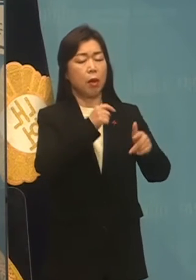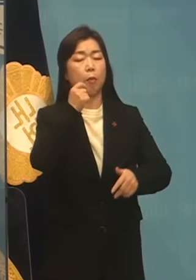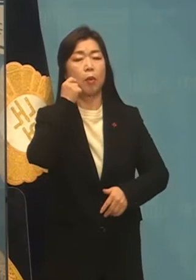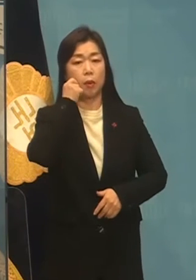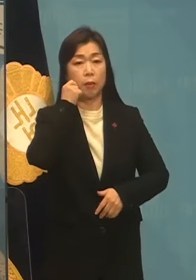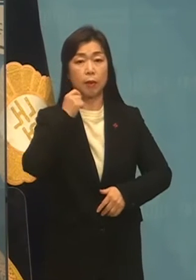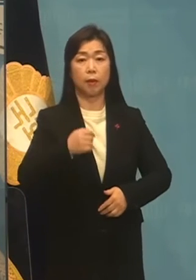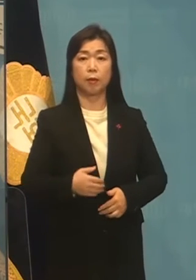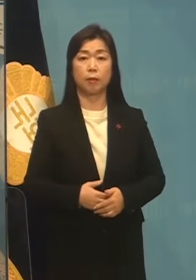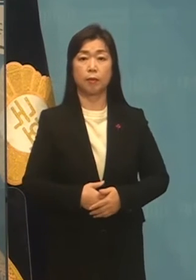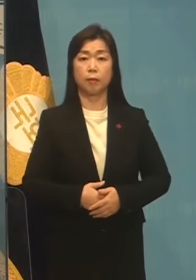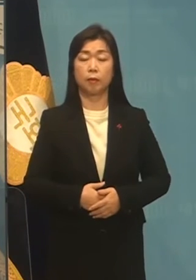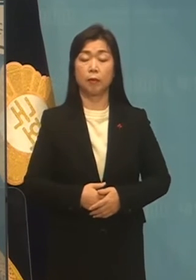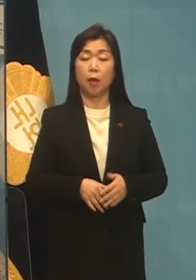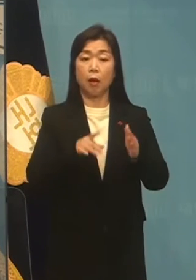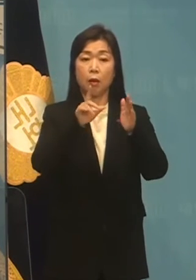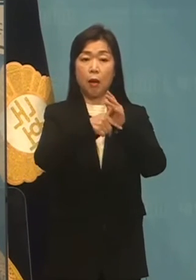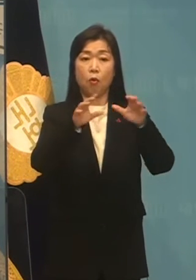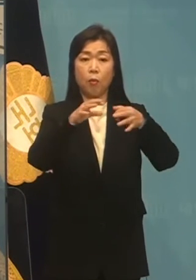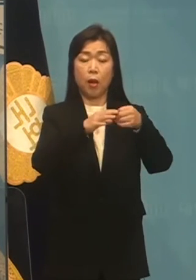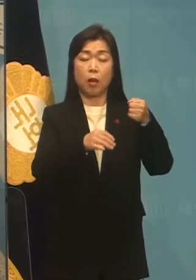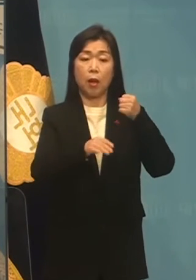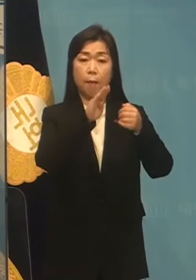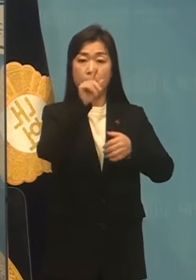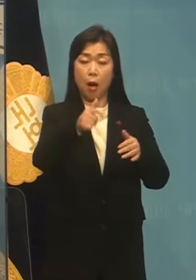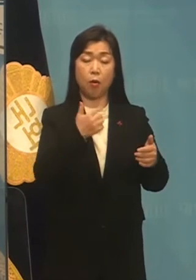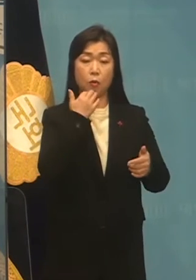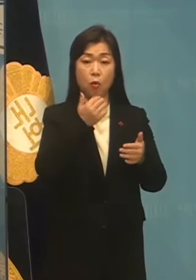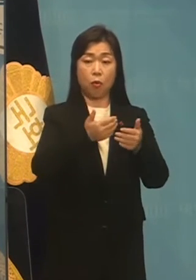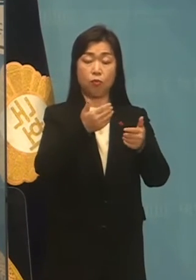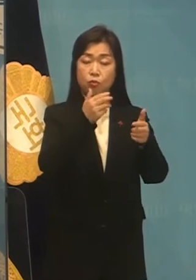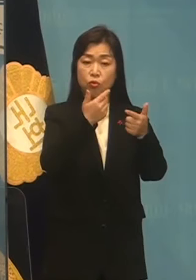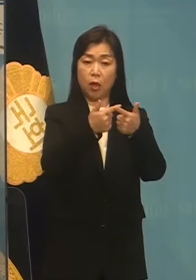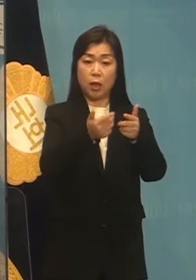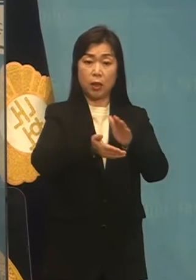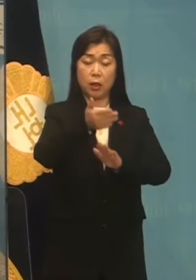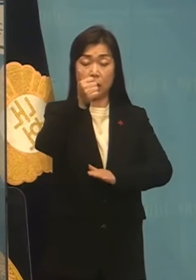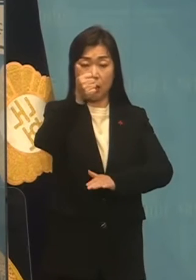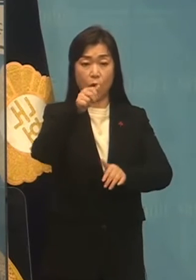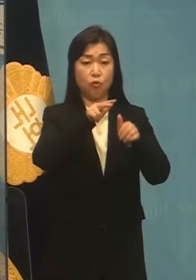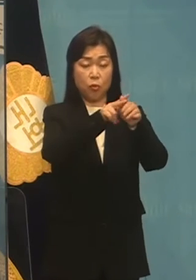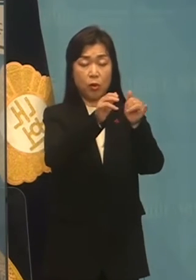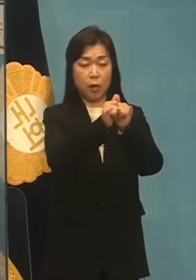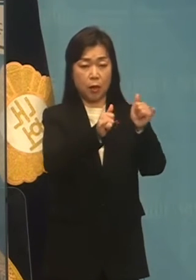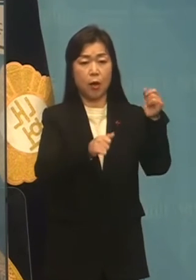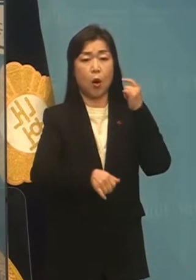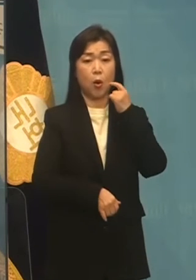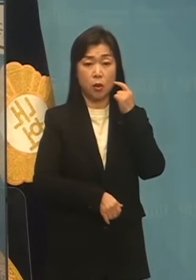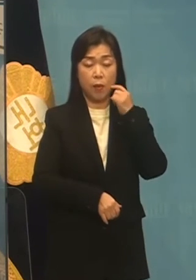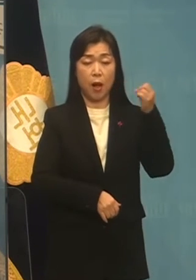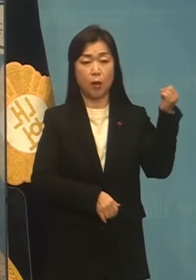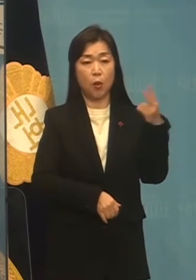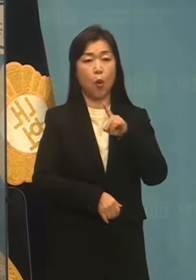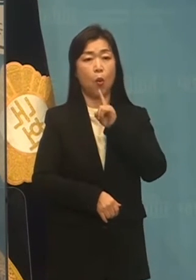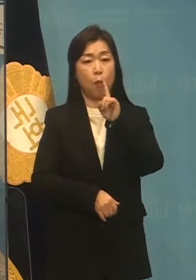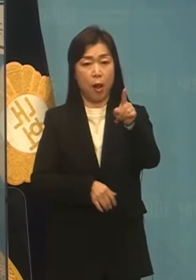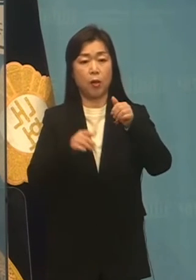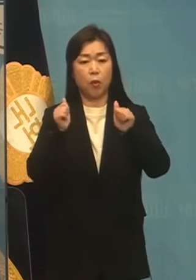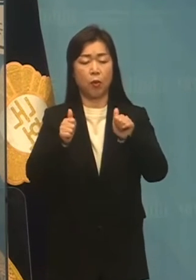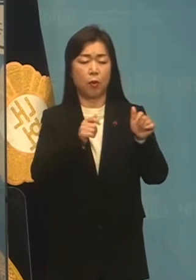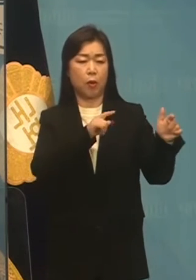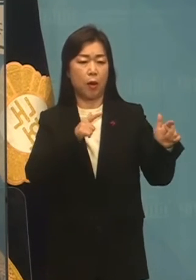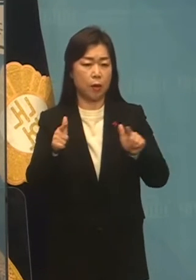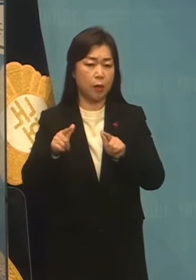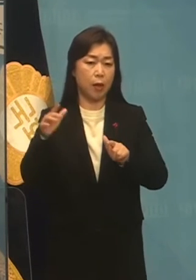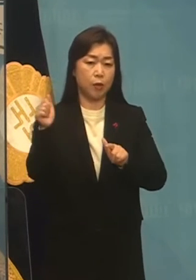없습니다. 당시 국민의힘 박형준 부산시장 후보와 선대위는 거짓말은 물론 고발과 소송 등의